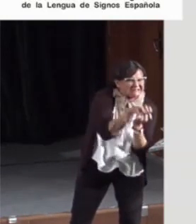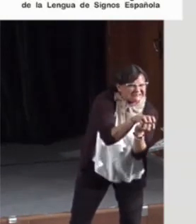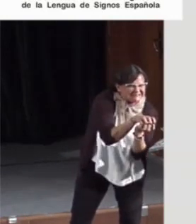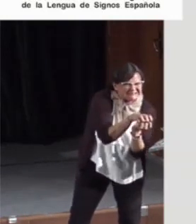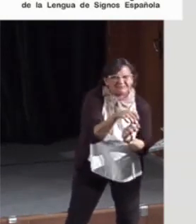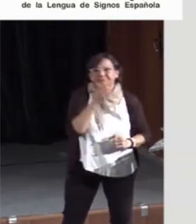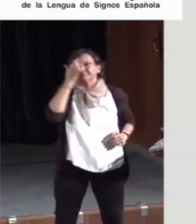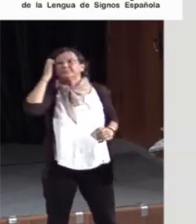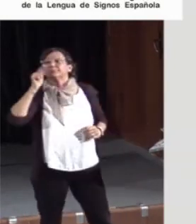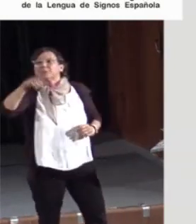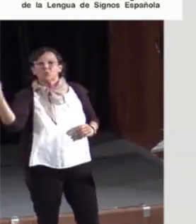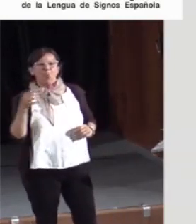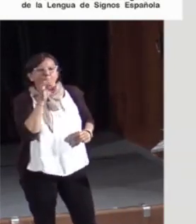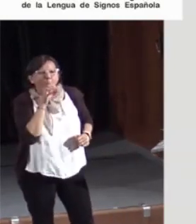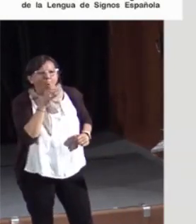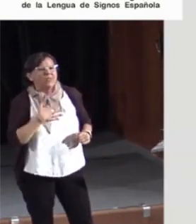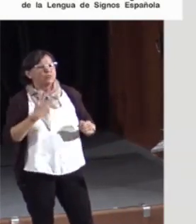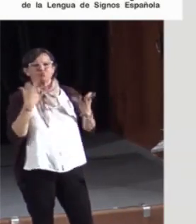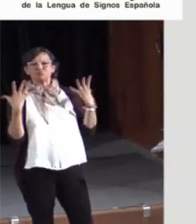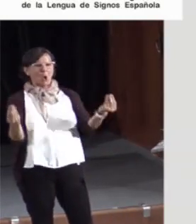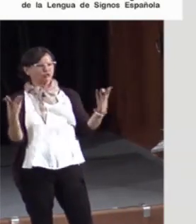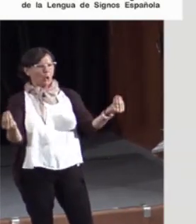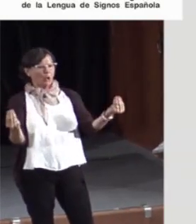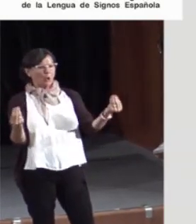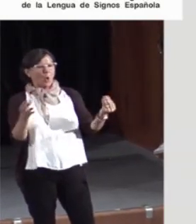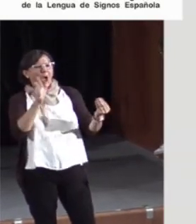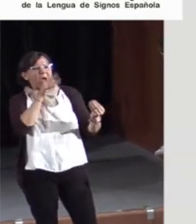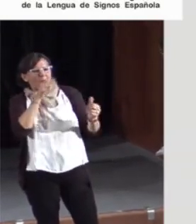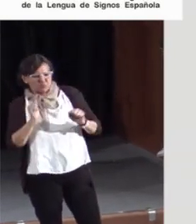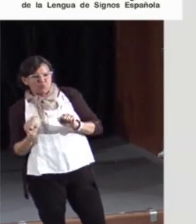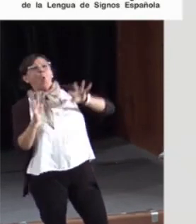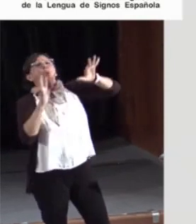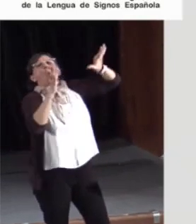Lo mismo pasa con otros fenómenos atmosféricos como la lluvia o la sequía.